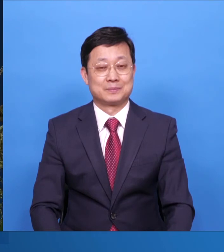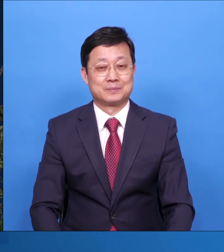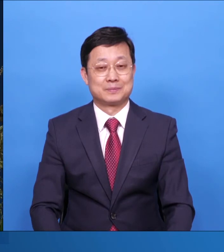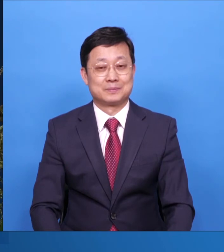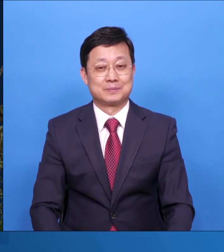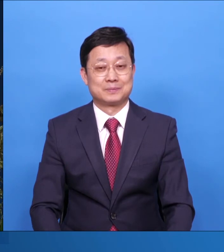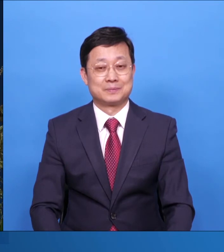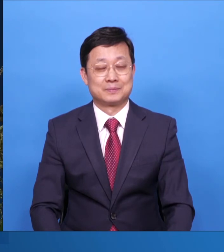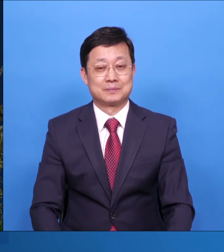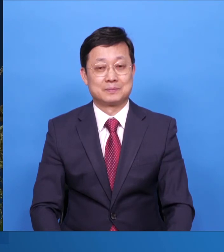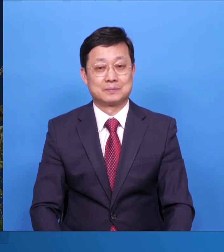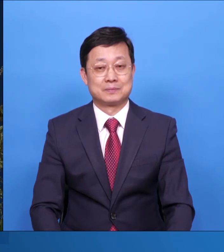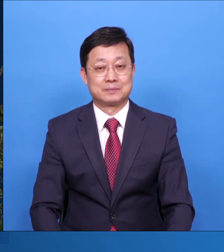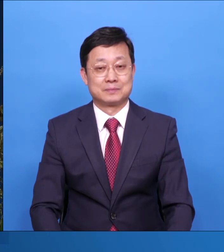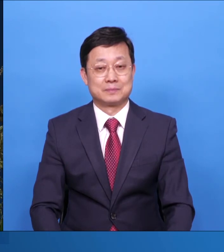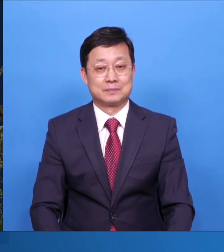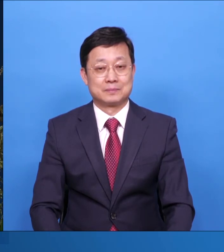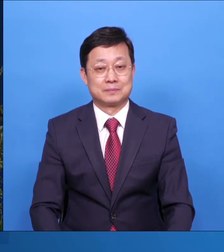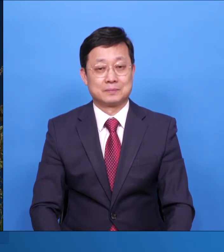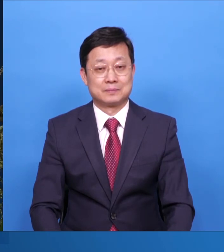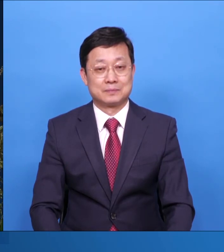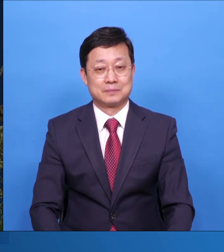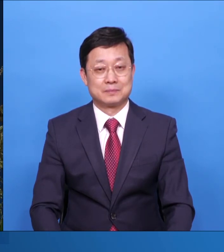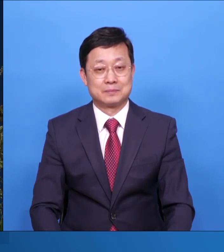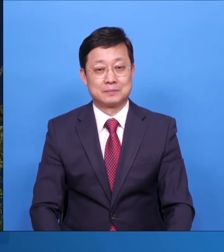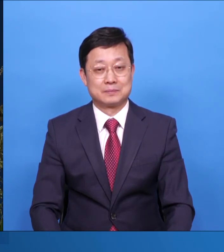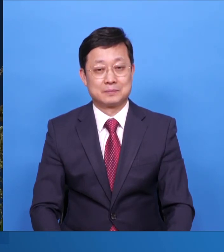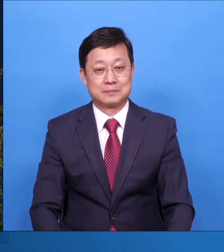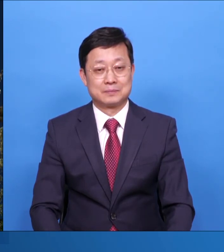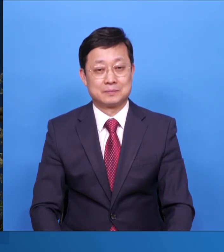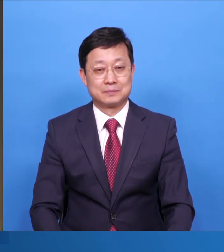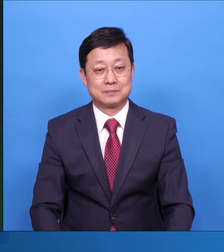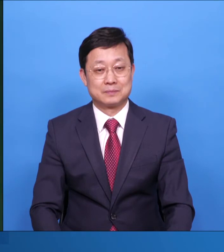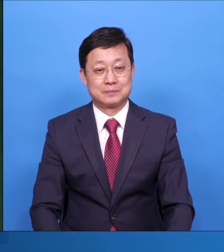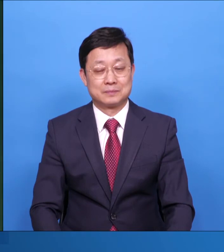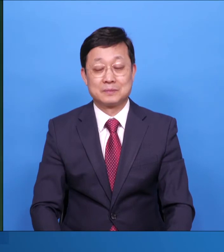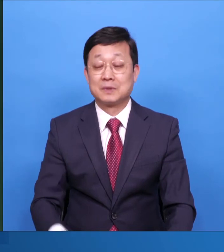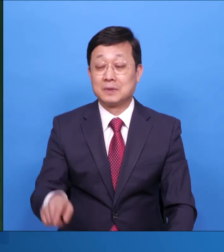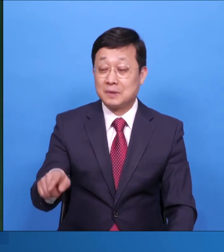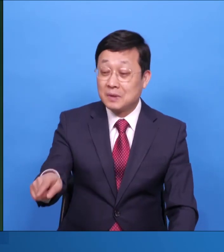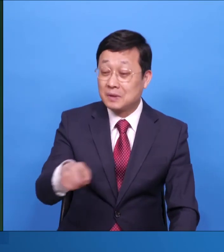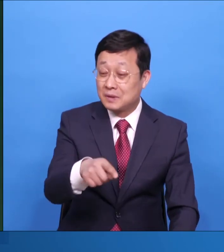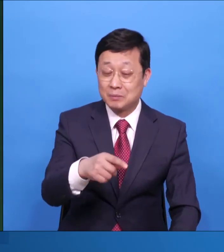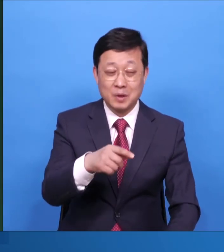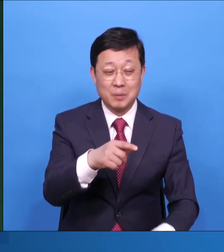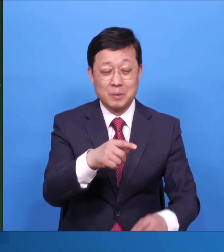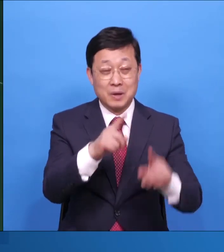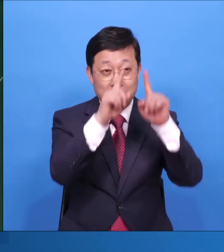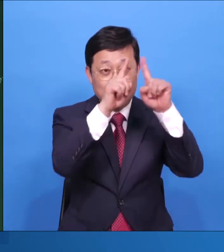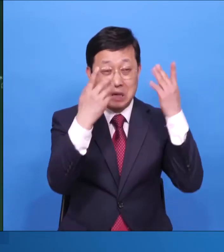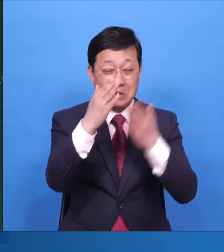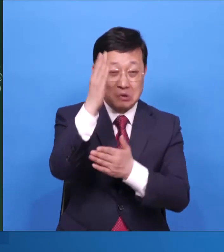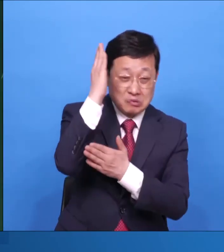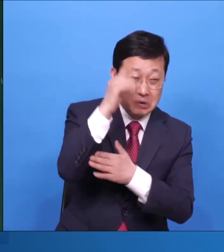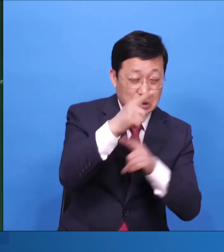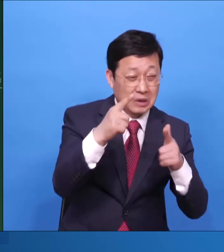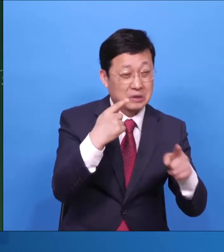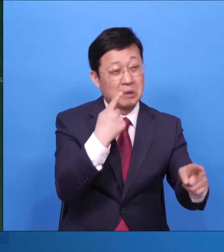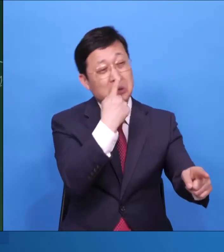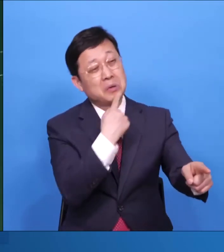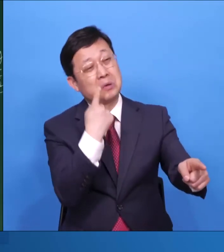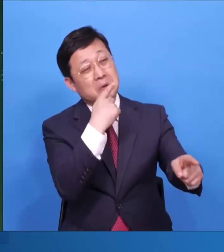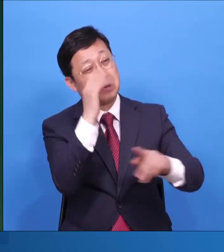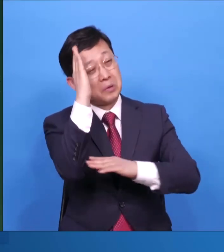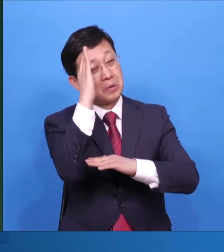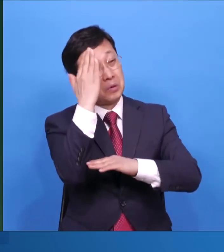참고는 하세요. Ténganlo en cuenta, no sean engañados por esas teorías